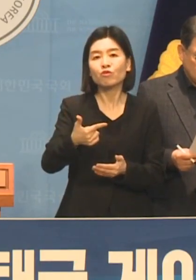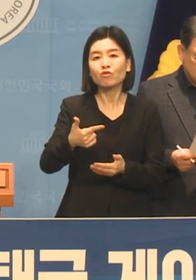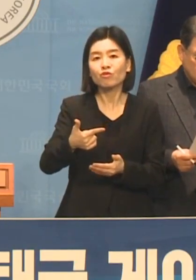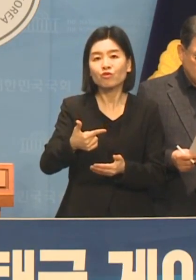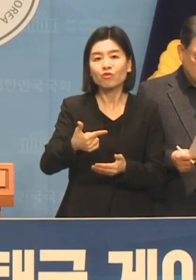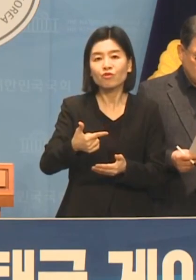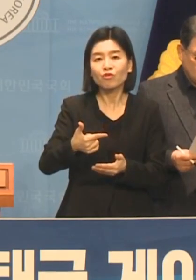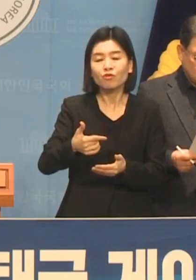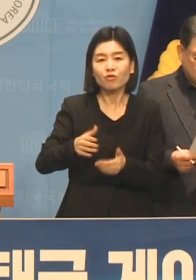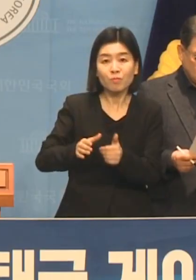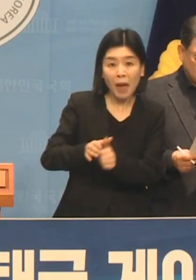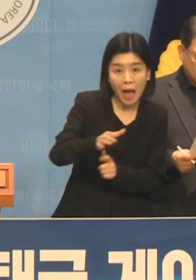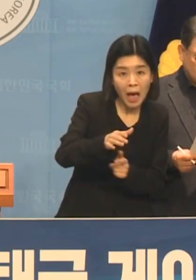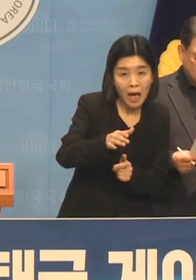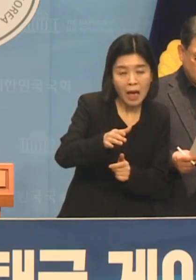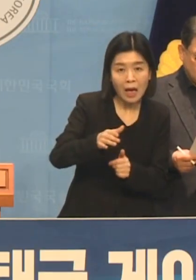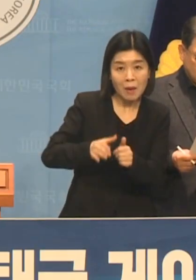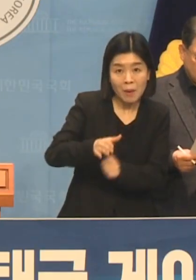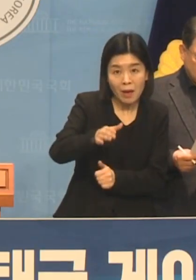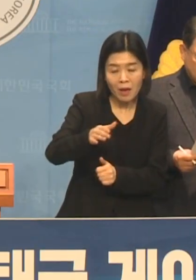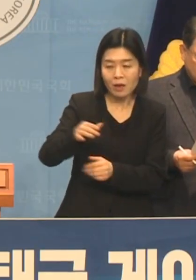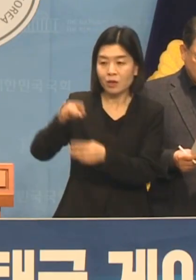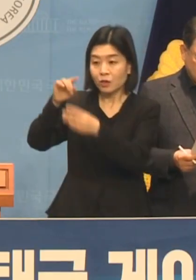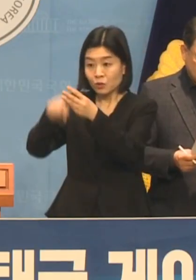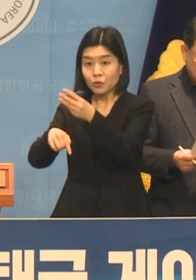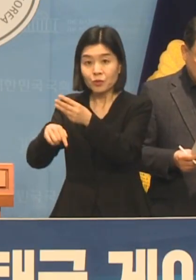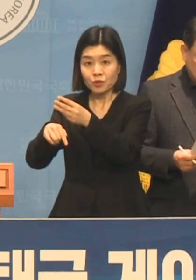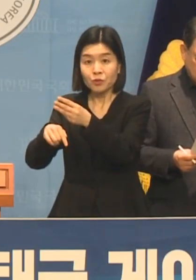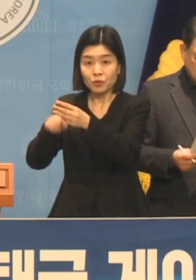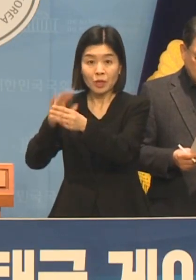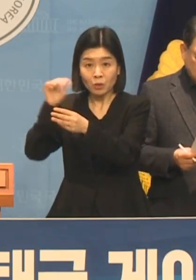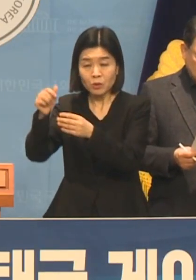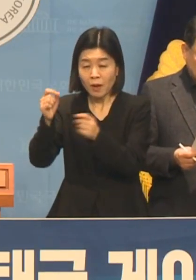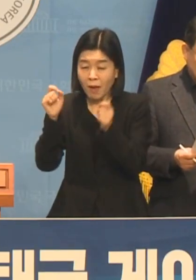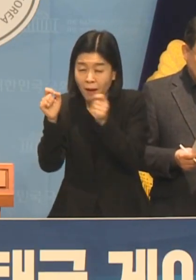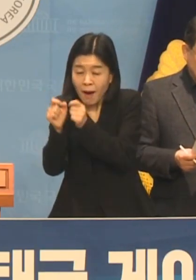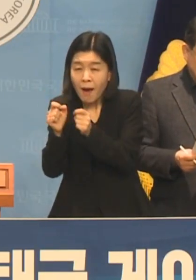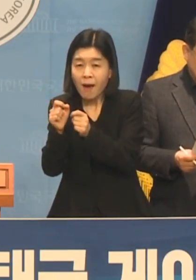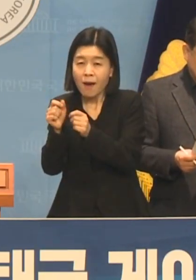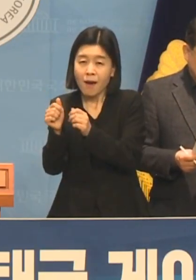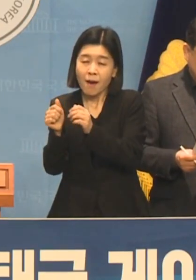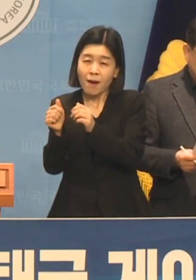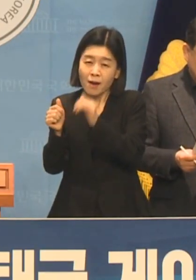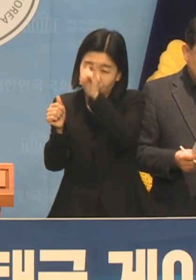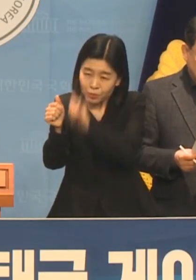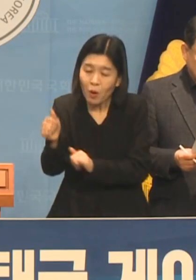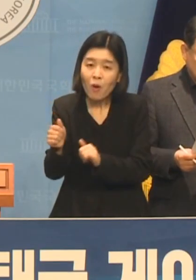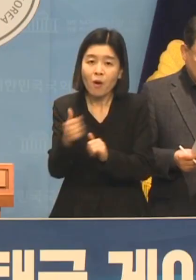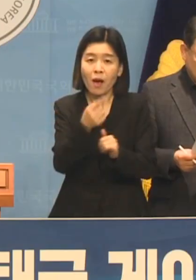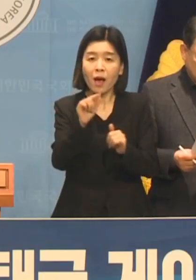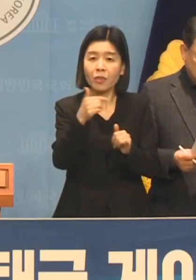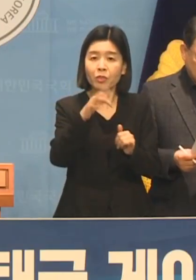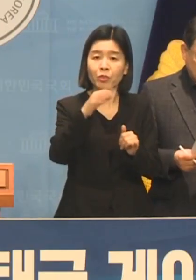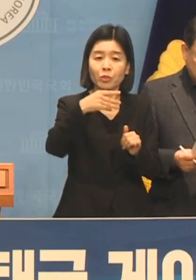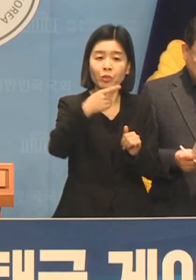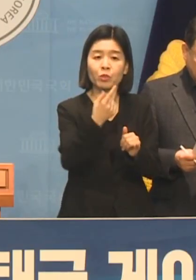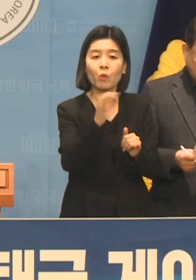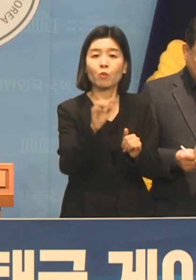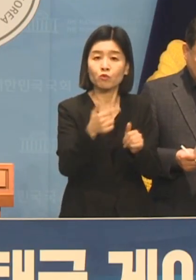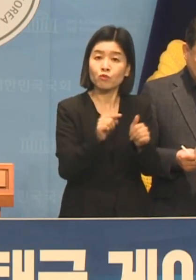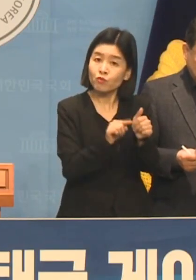윤석열 대통령의 가장 가까운 신복 한동훈 아니었습니까? 근데 언젠가부터